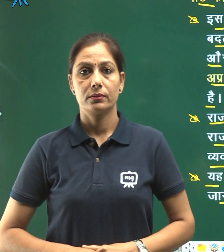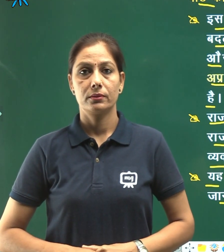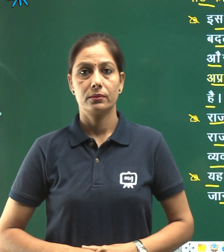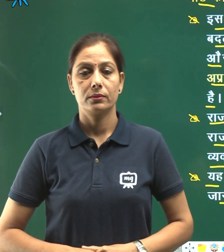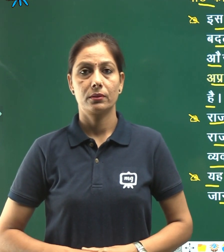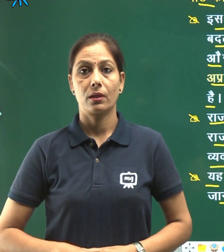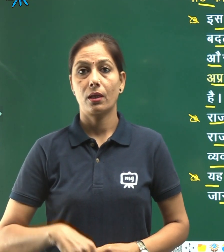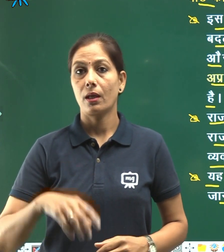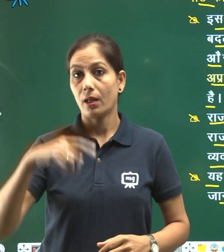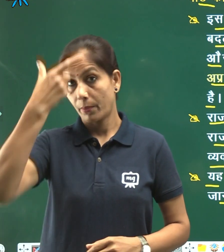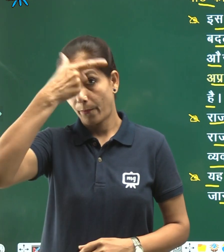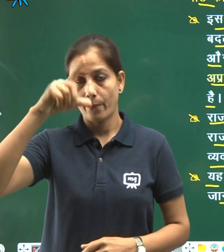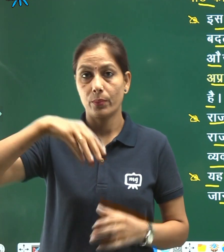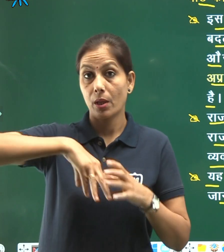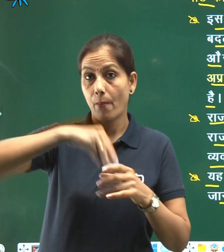विदेशी संस्कृति के